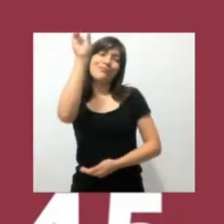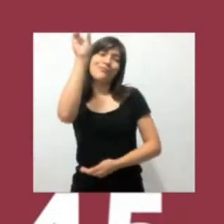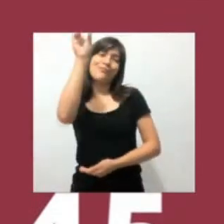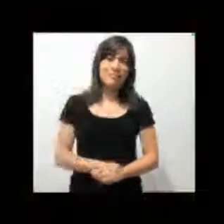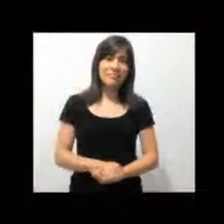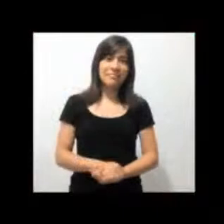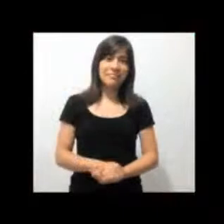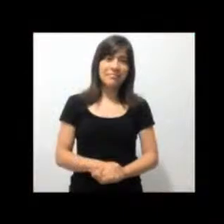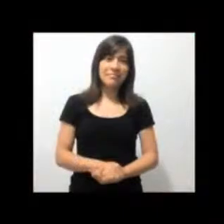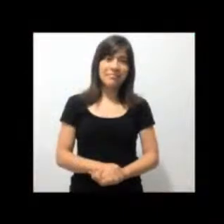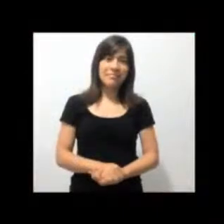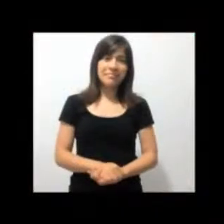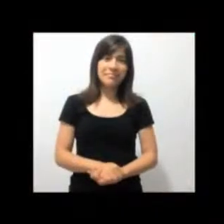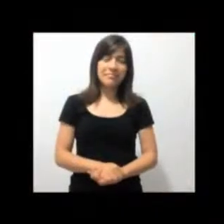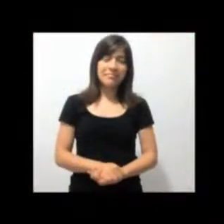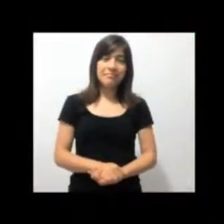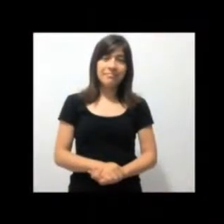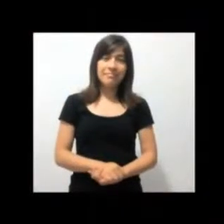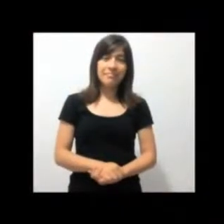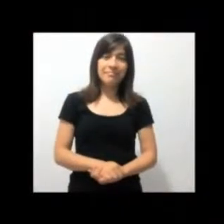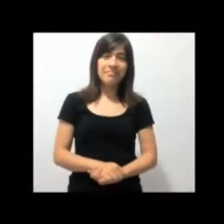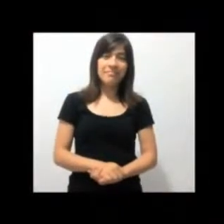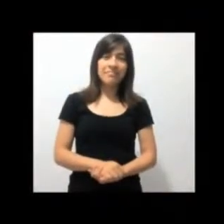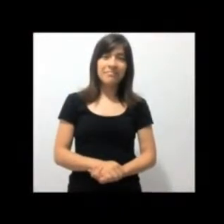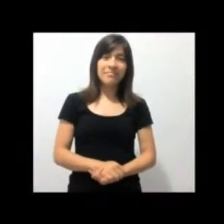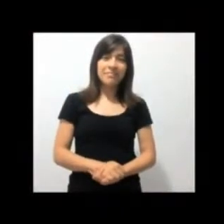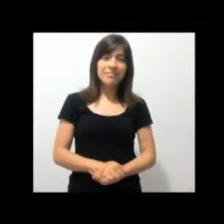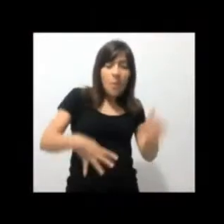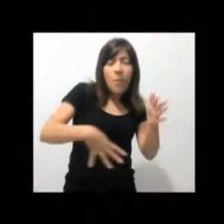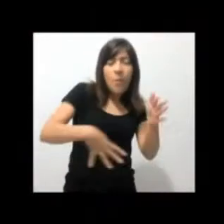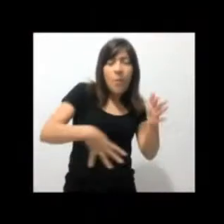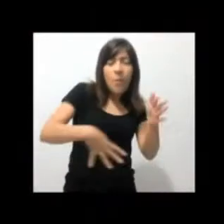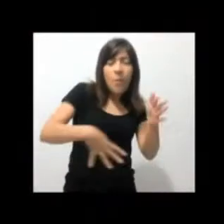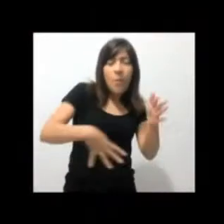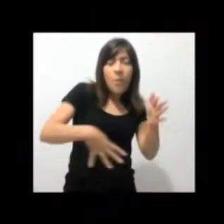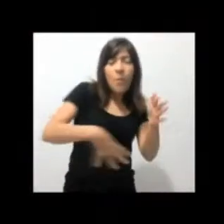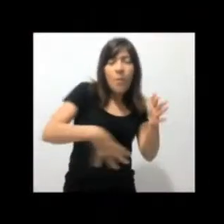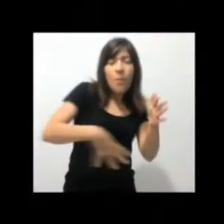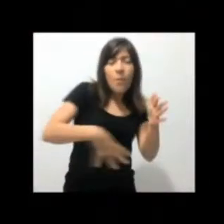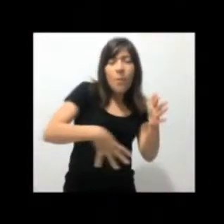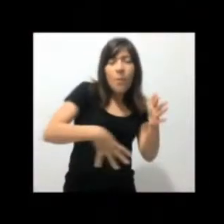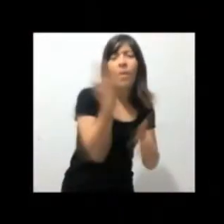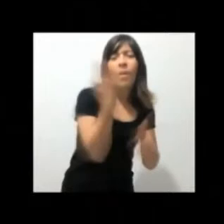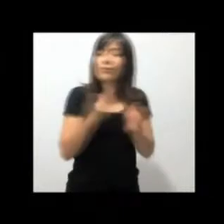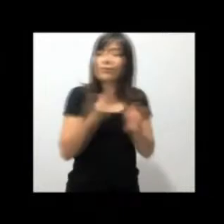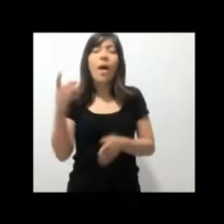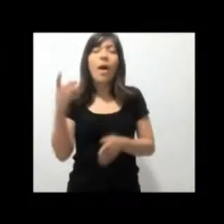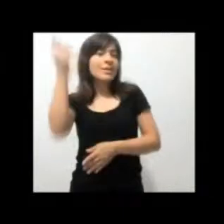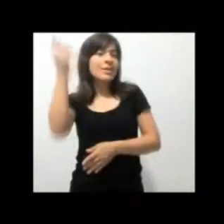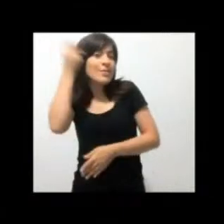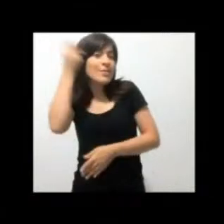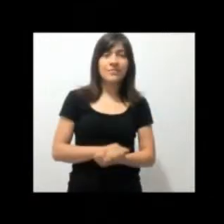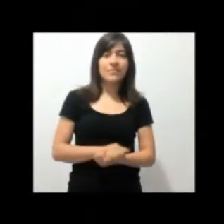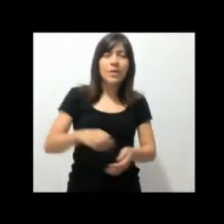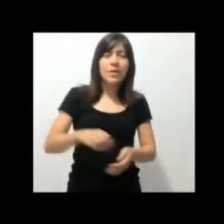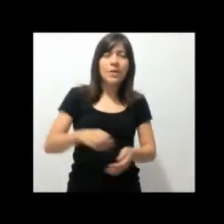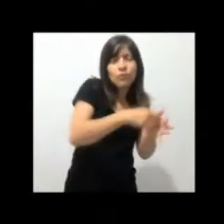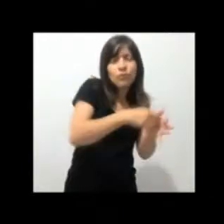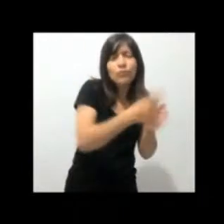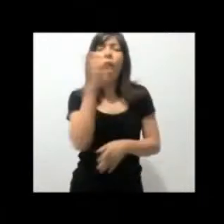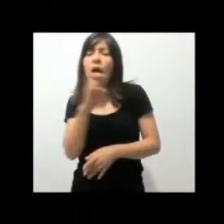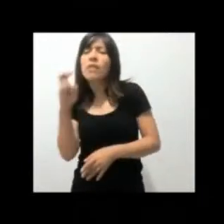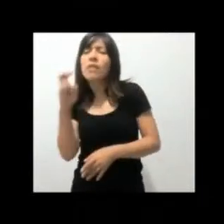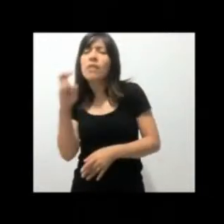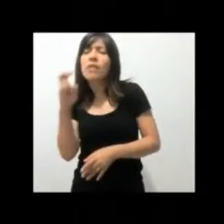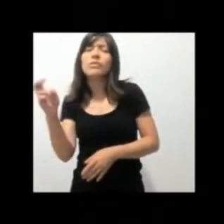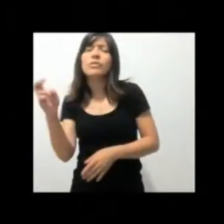Gente, são 4 vezes o tamanho da cidade de São Paulo. São 555 vezes o tamanho